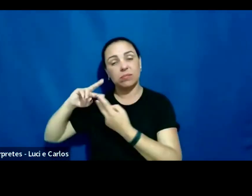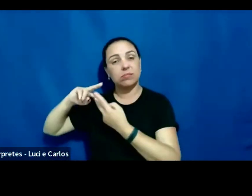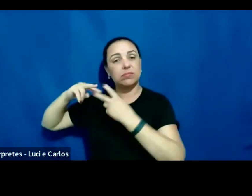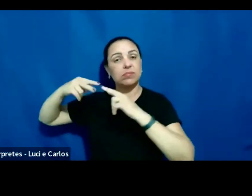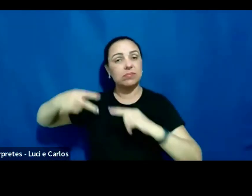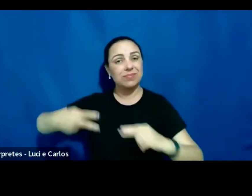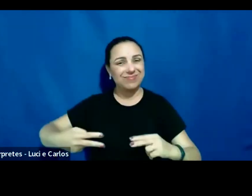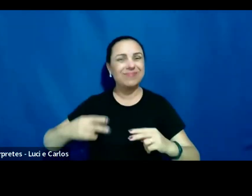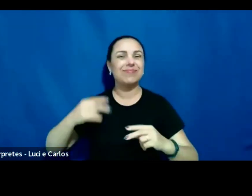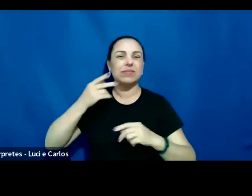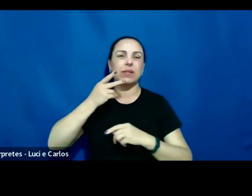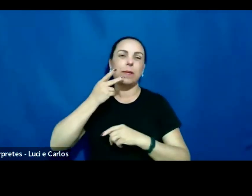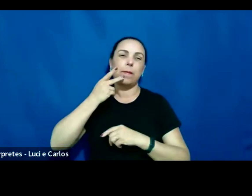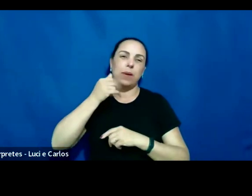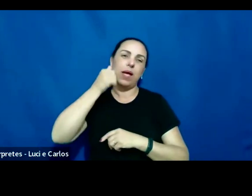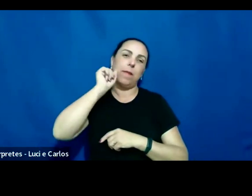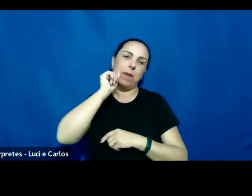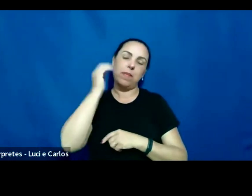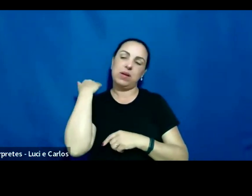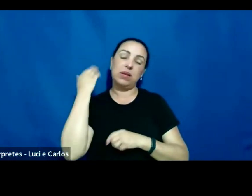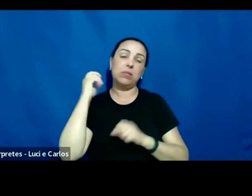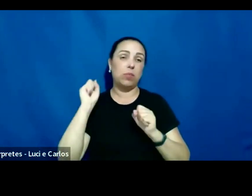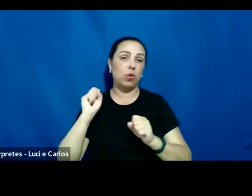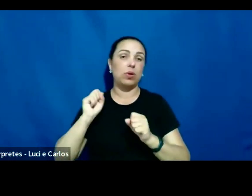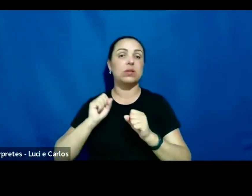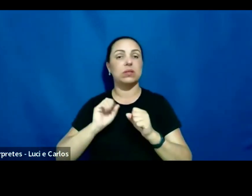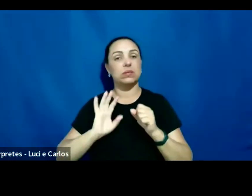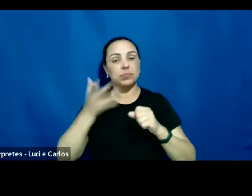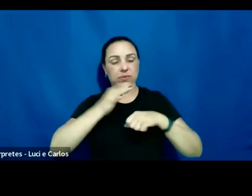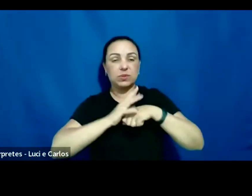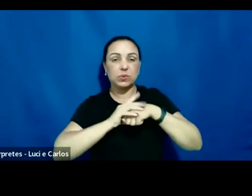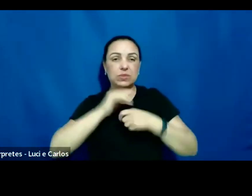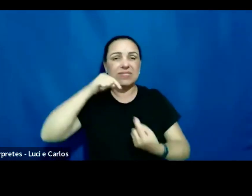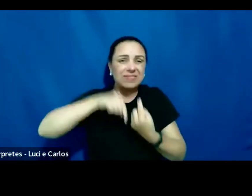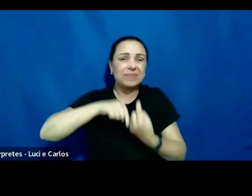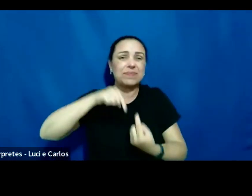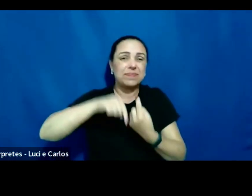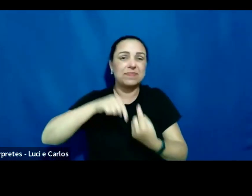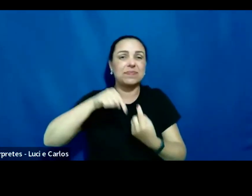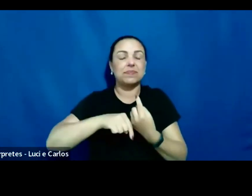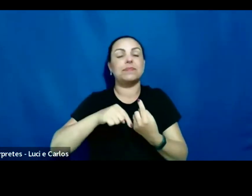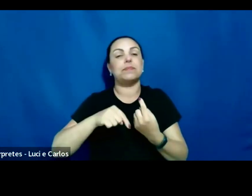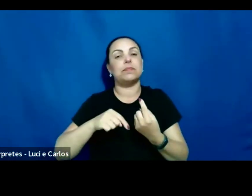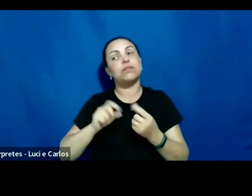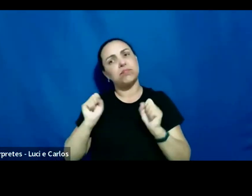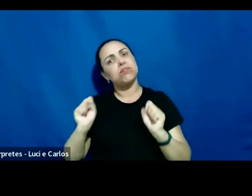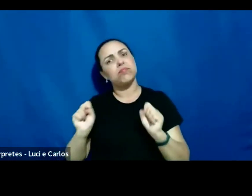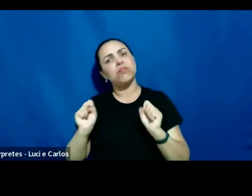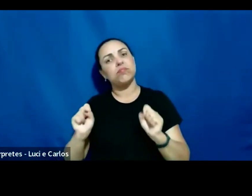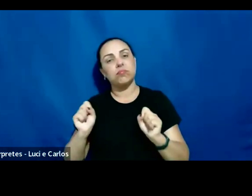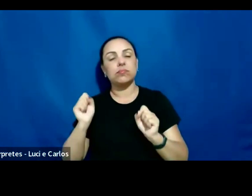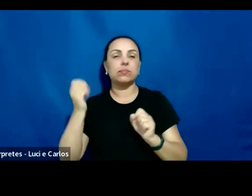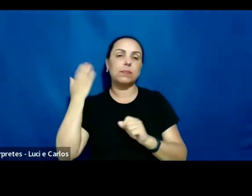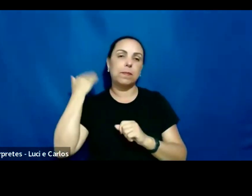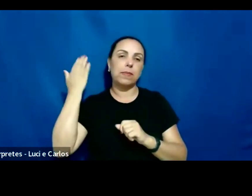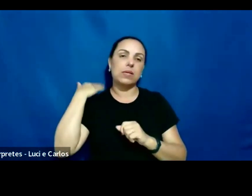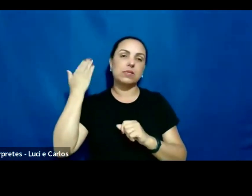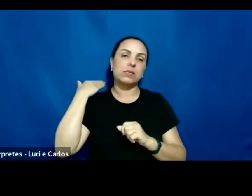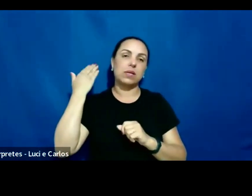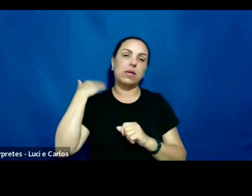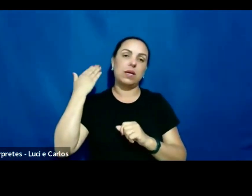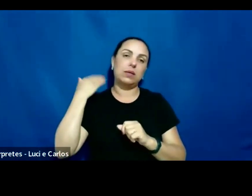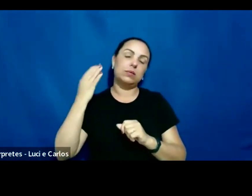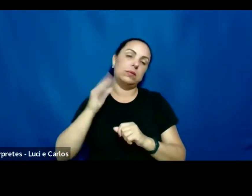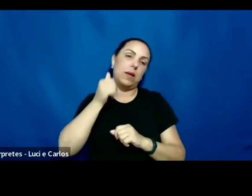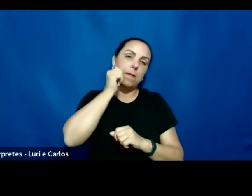Mas você não é refém da sua hereditariedade. Na sua família pode ter pessoas que tiveram trombose, sua